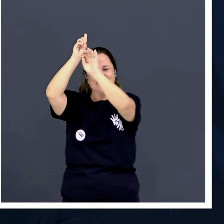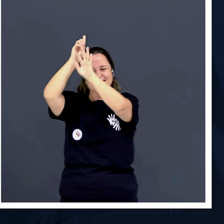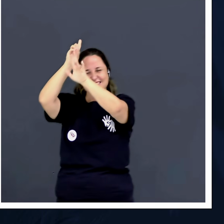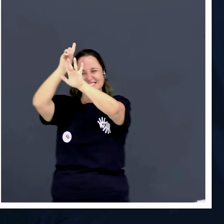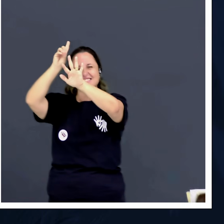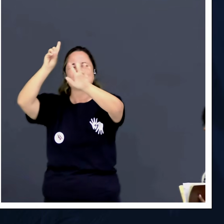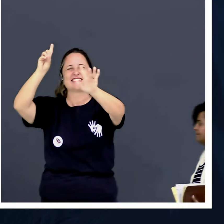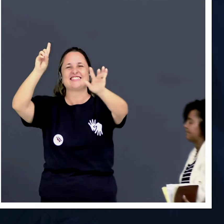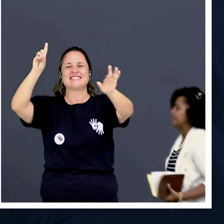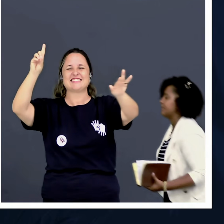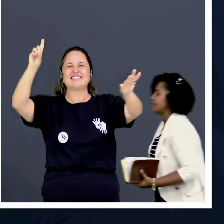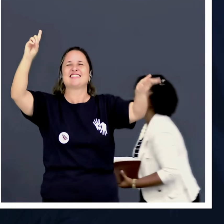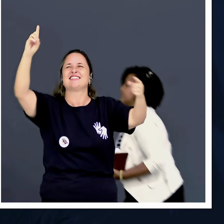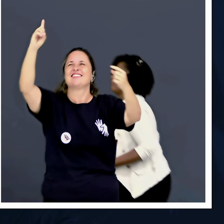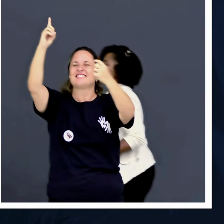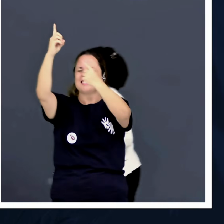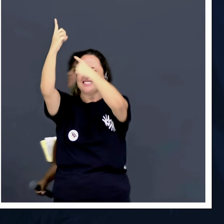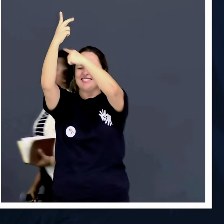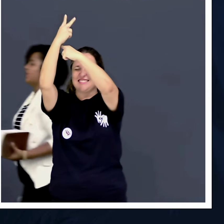O